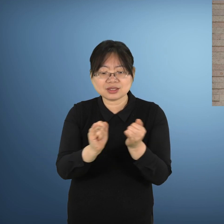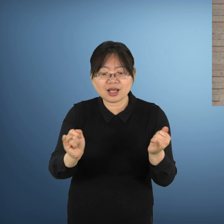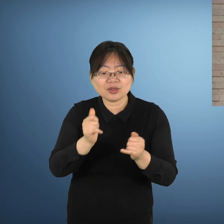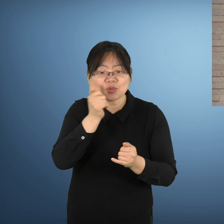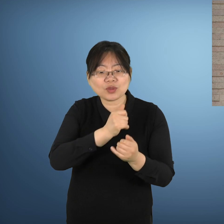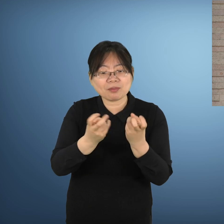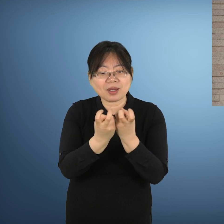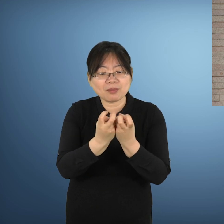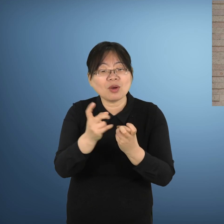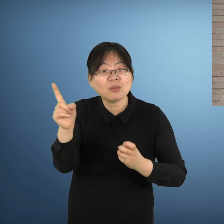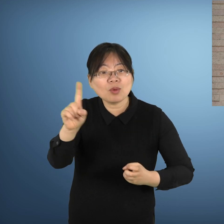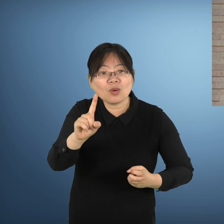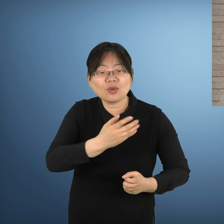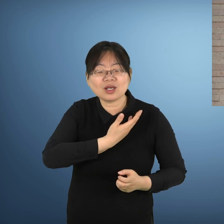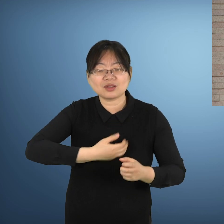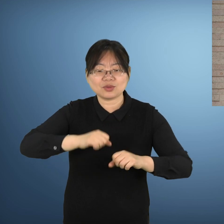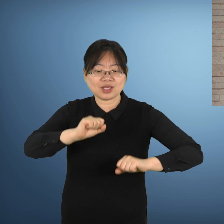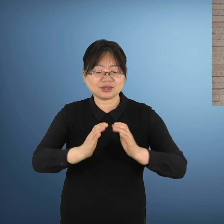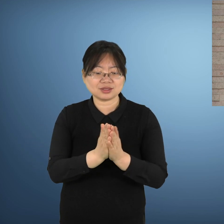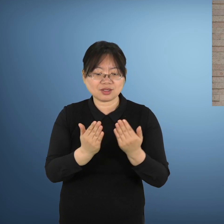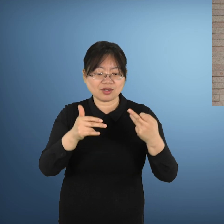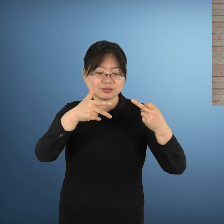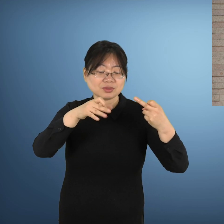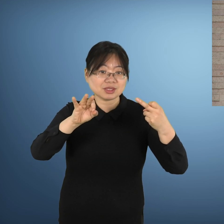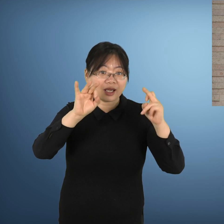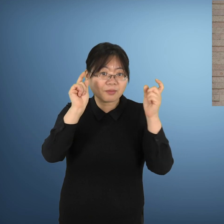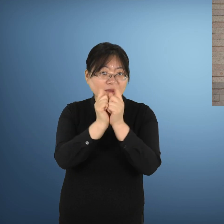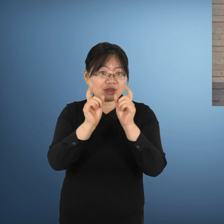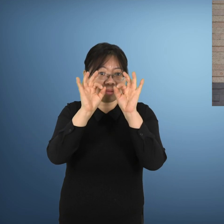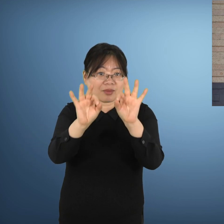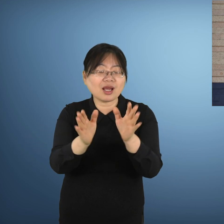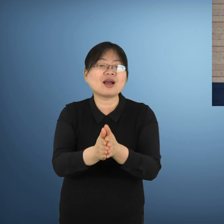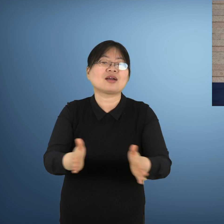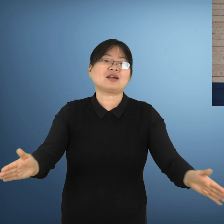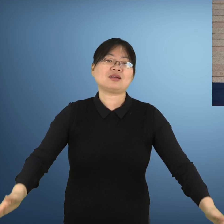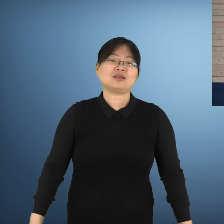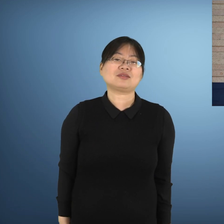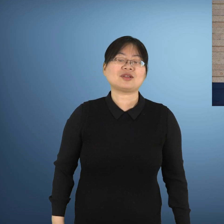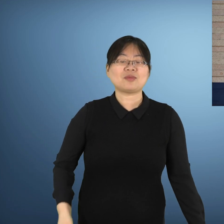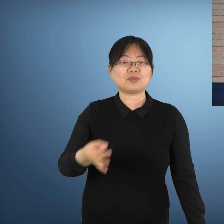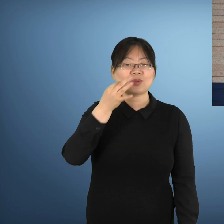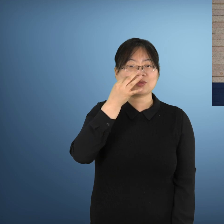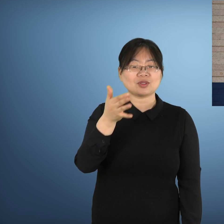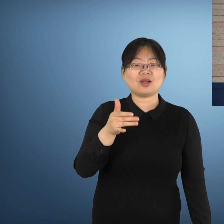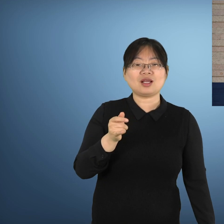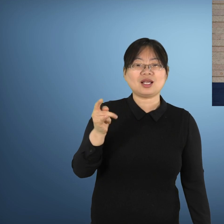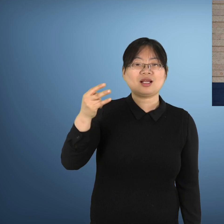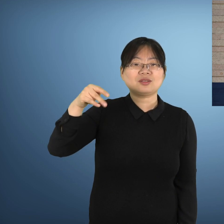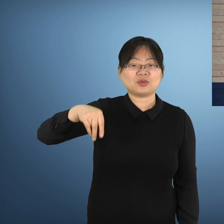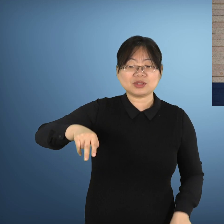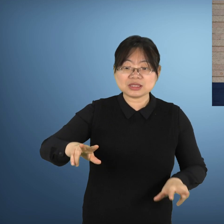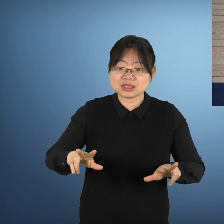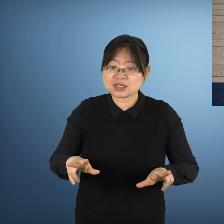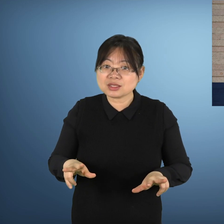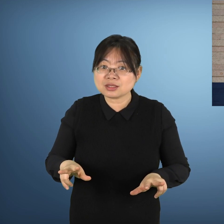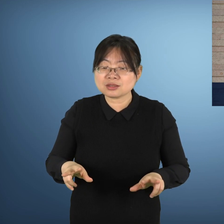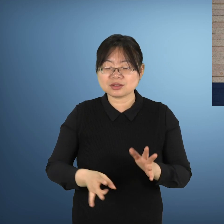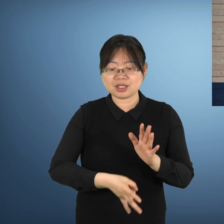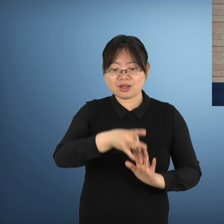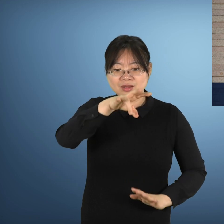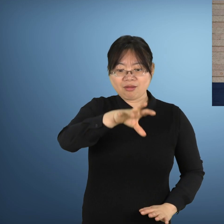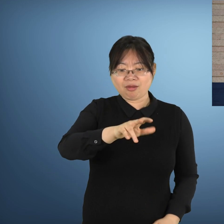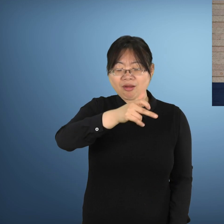소개하는가를 사도행전 12장에서 만나게 됩니다. 띄워주세요. 헤롯이 지금